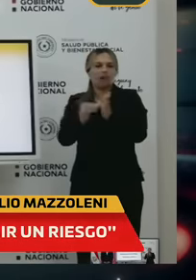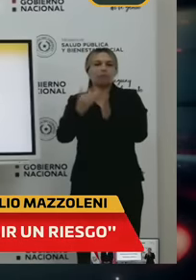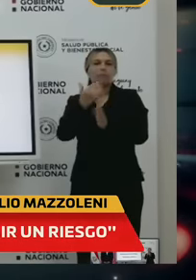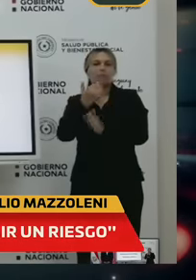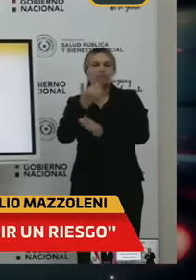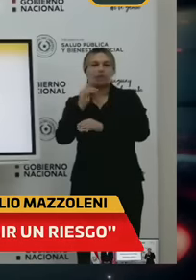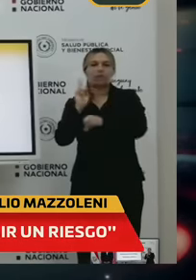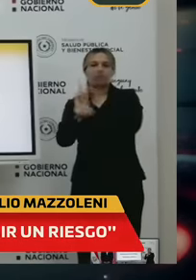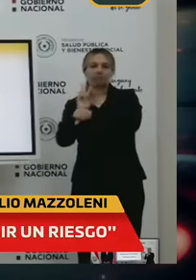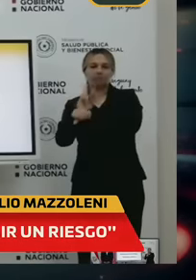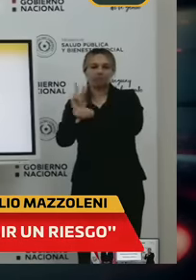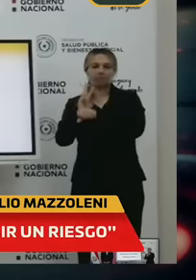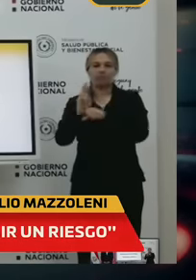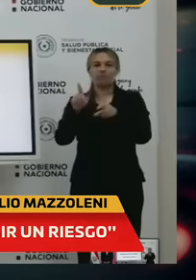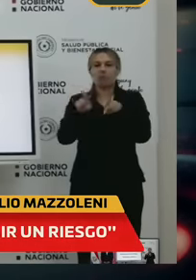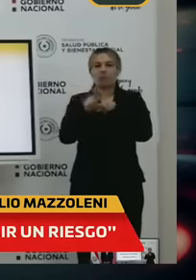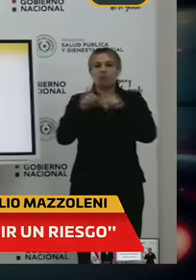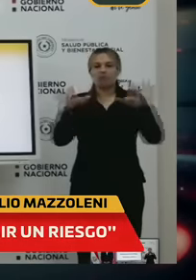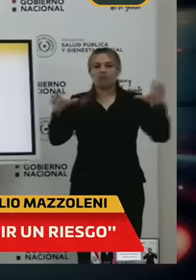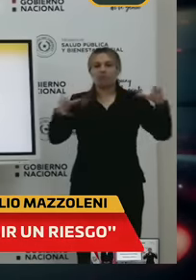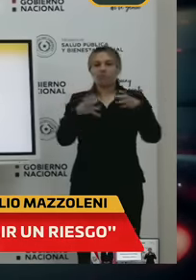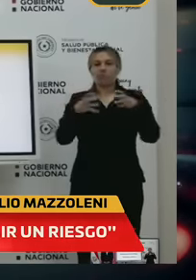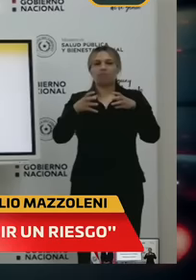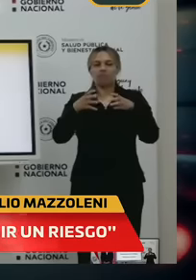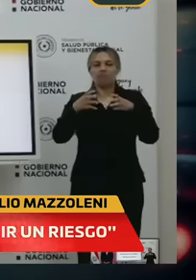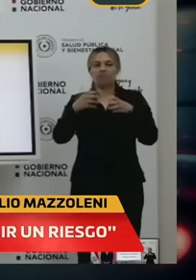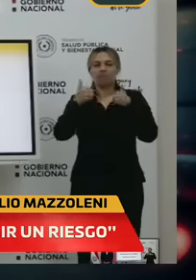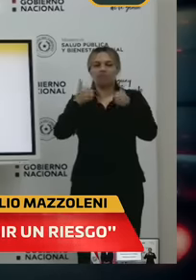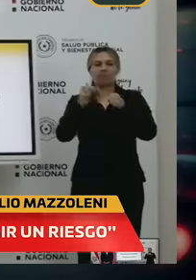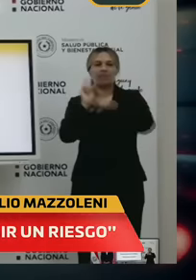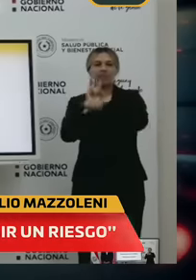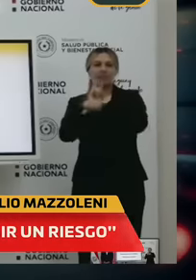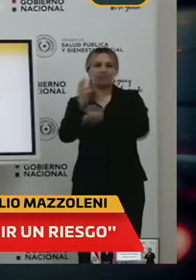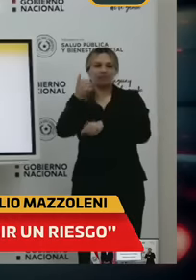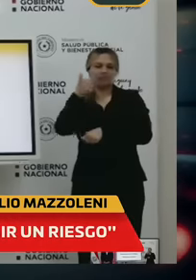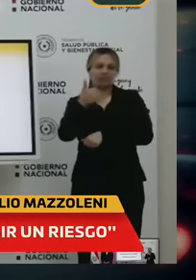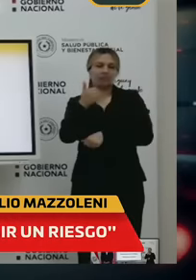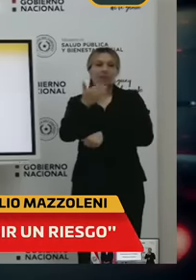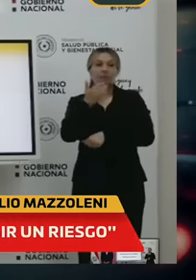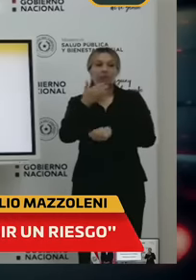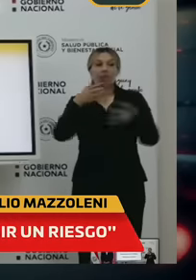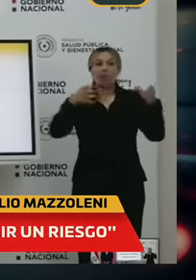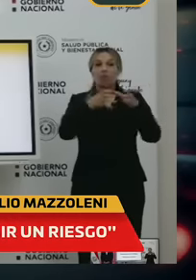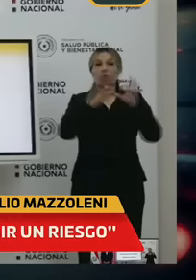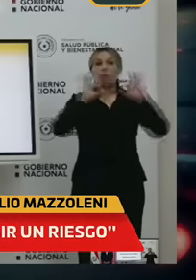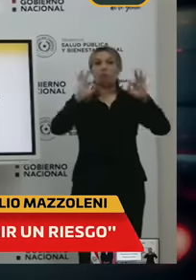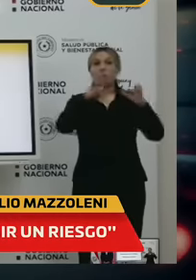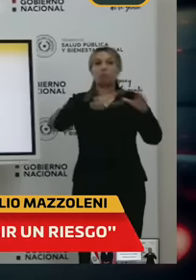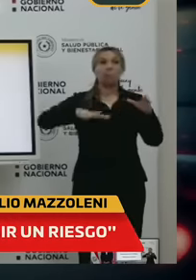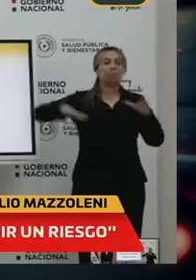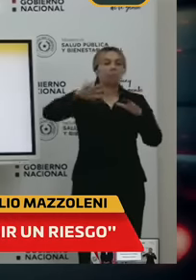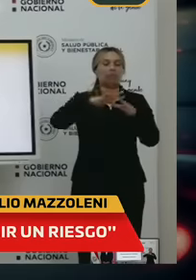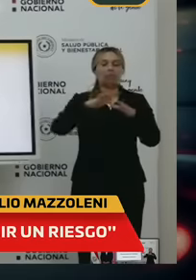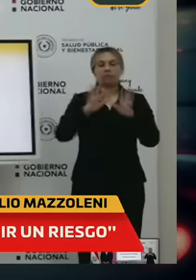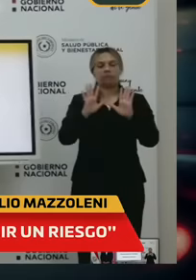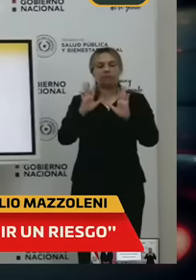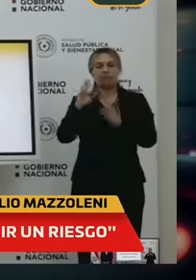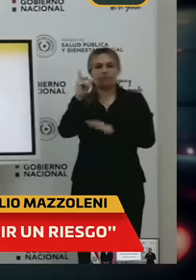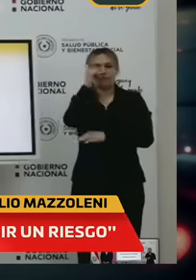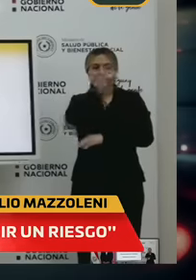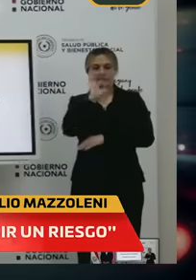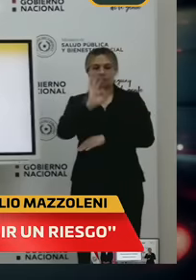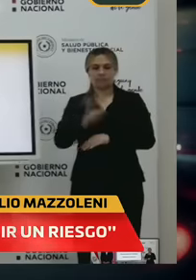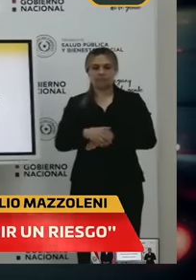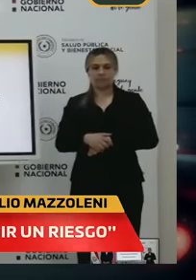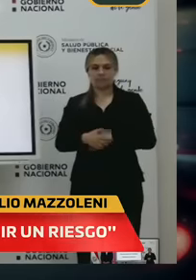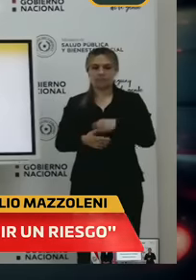inmunidad de rebaño así gruesa no es aceptable, en mi opinión. Asunción Post Noticias.